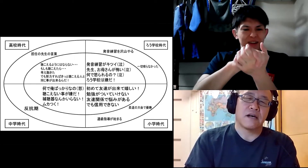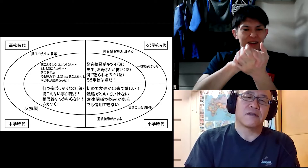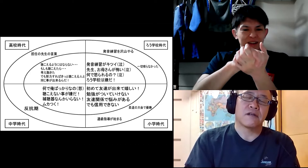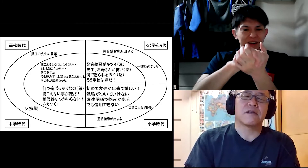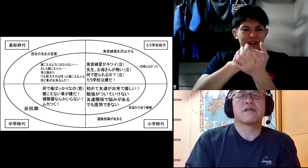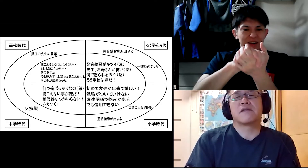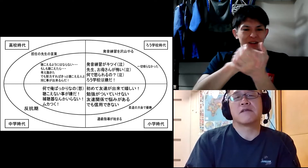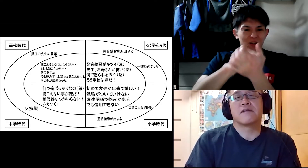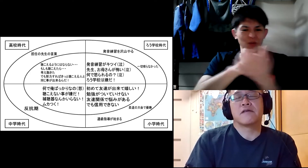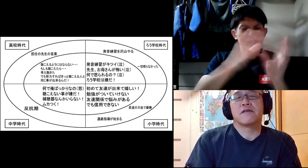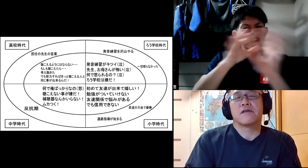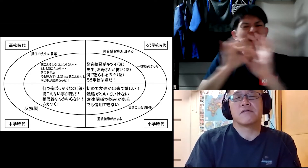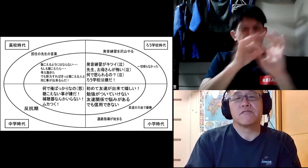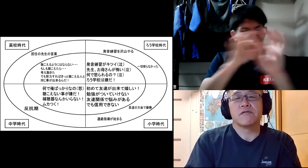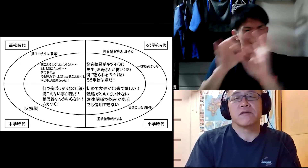はい。